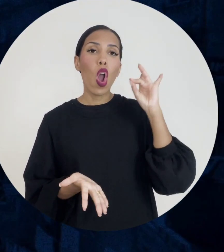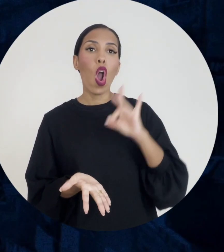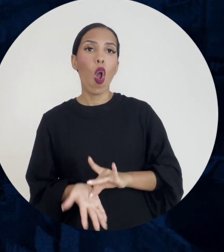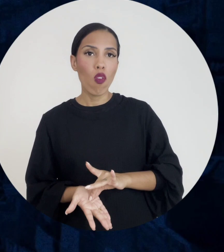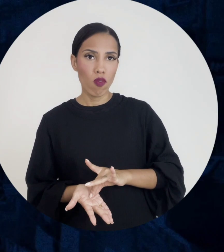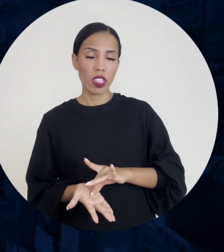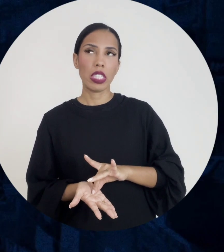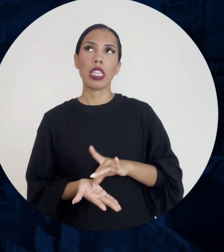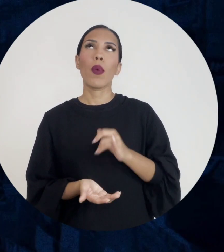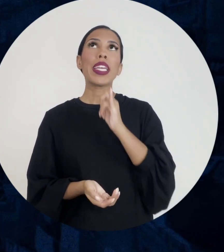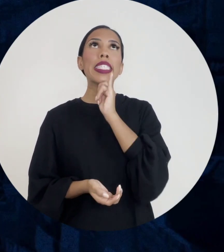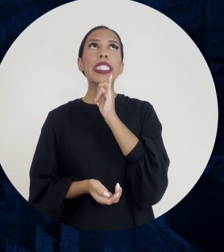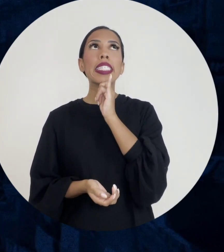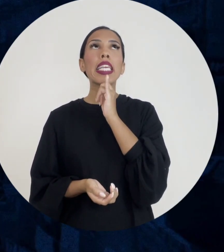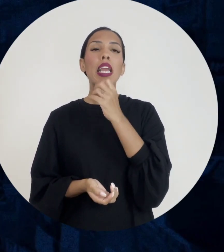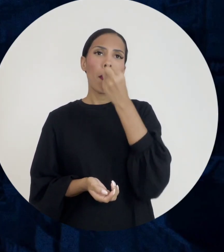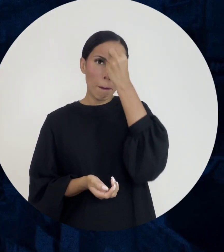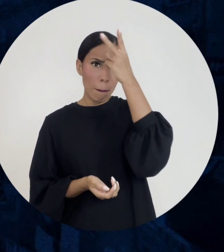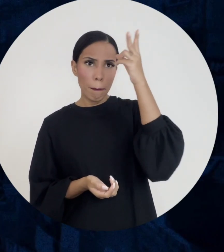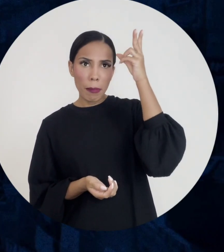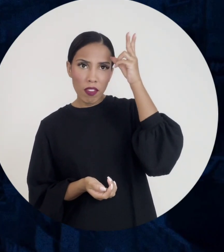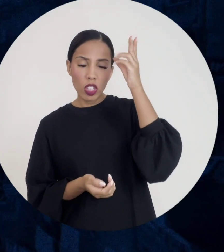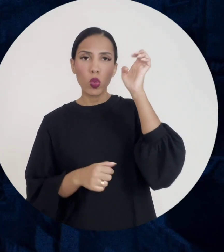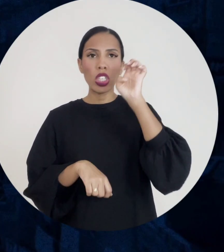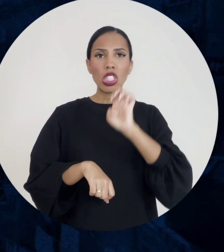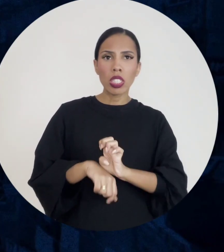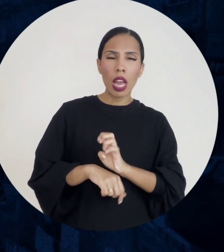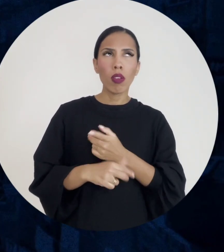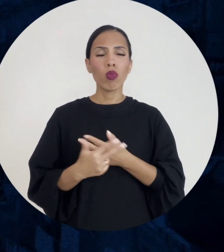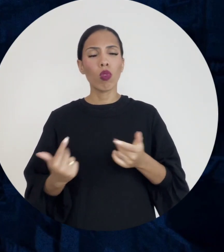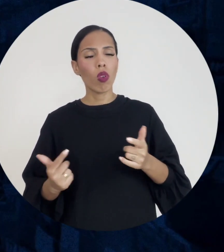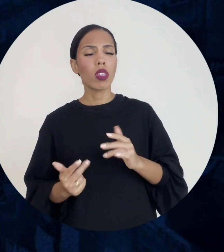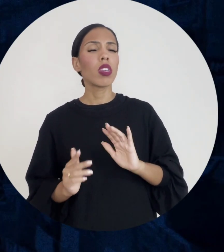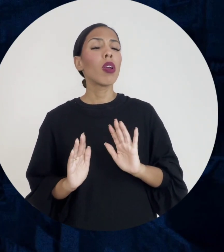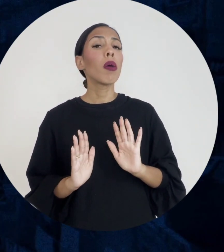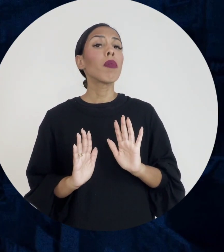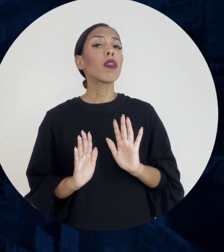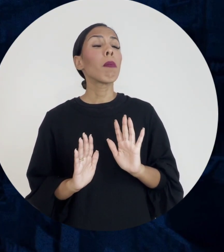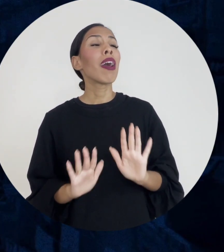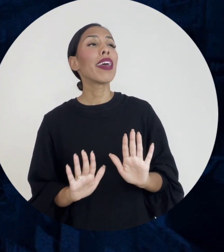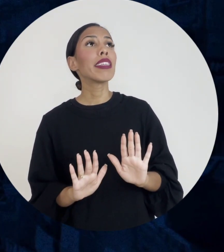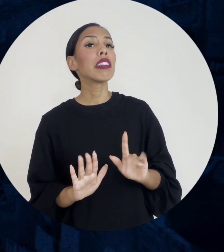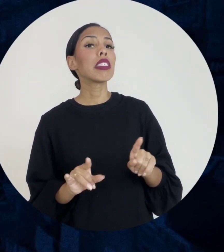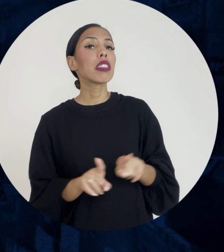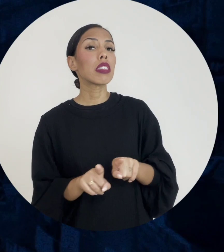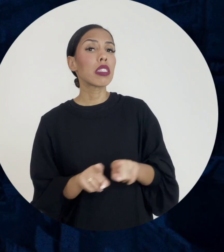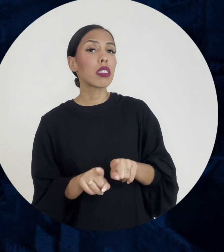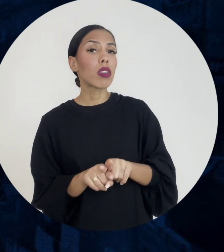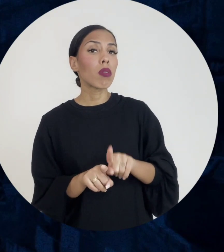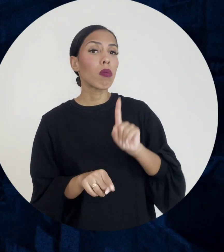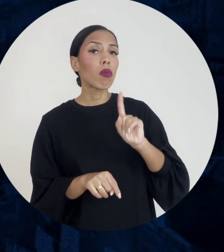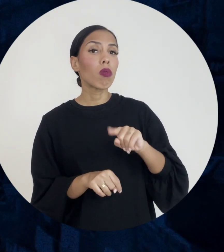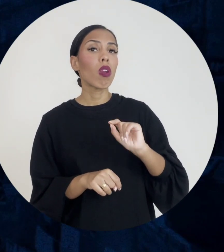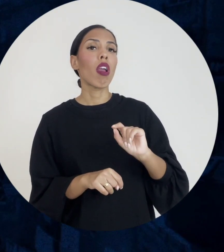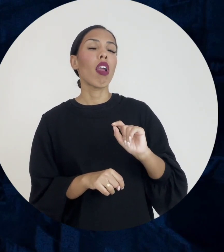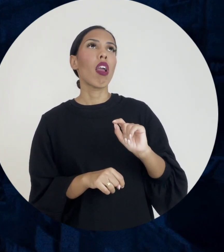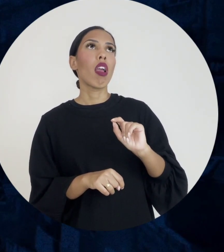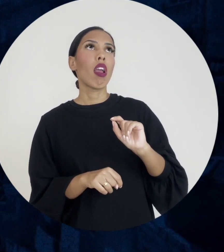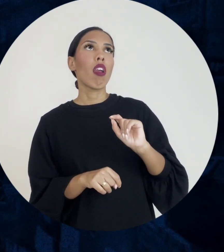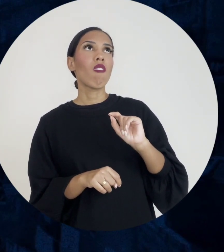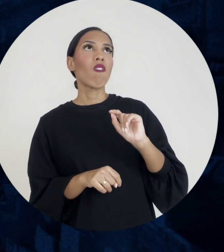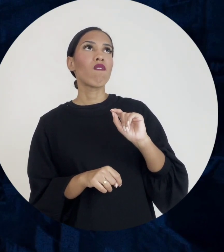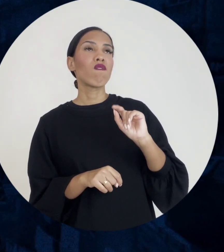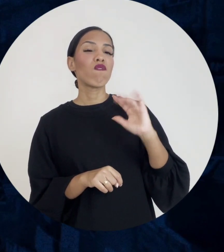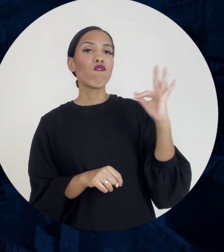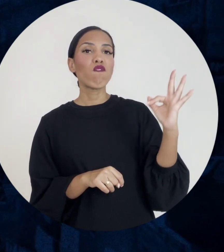não no sentido assim, por exemplo. Do município, não. Não, mas assim, ela também ela passou a ser formal, tipo, no sentido de, por exemplo,